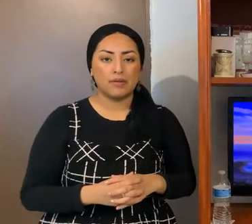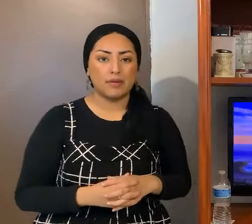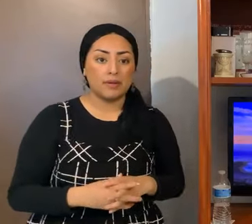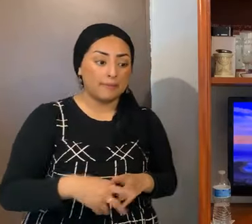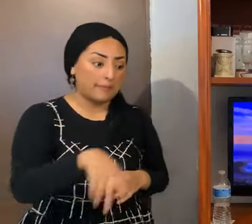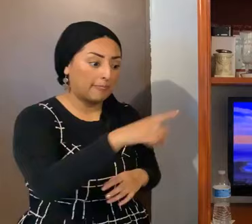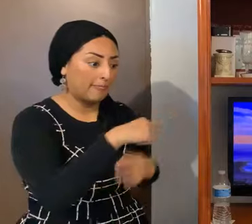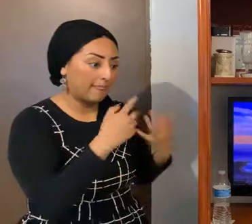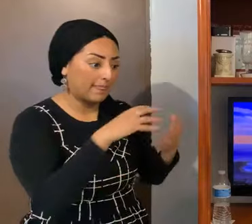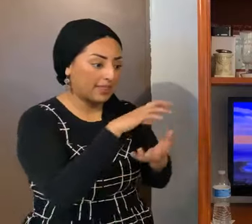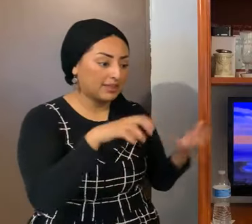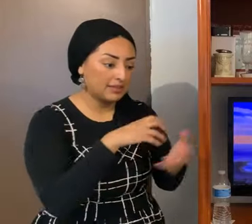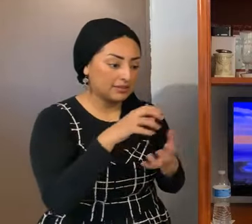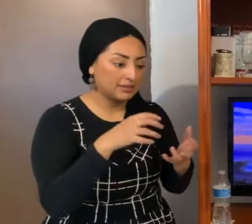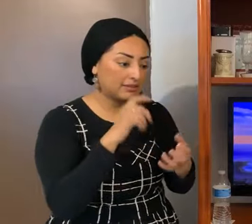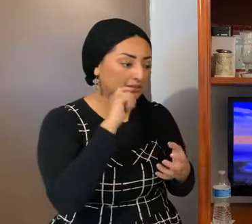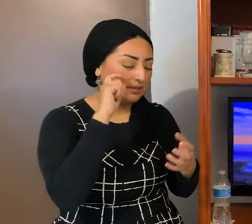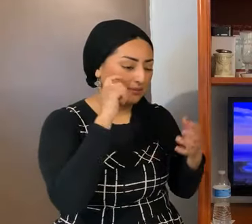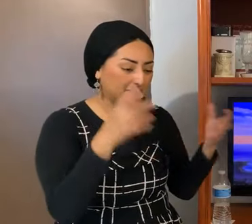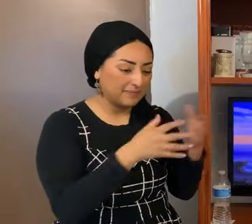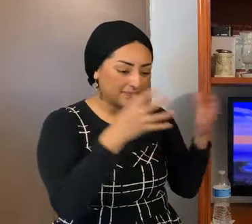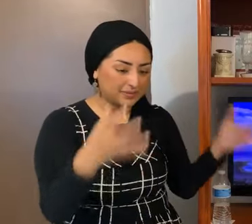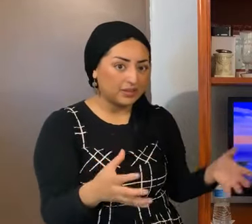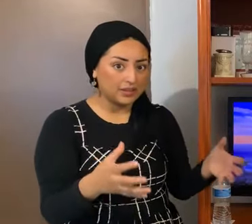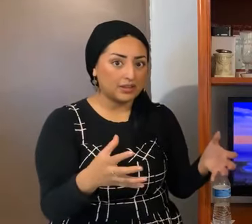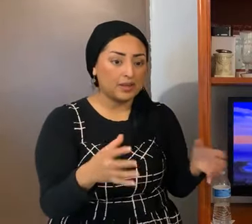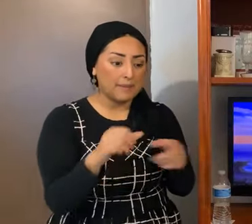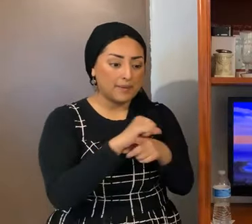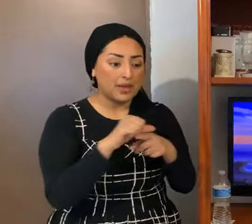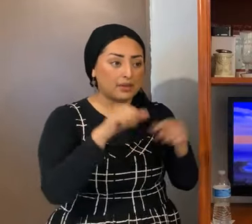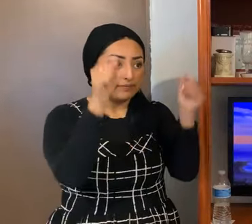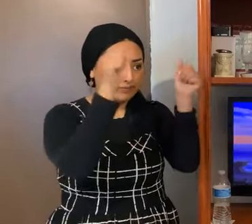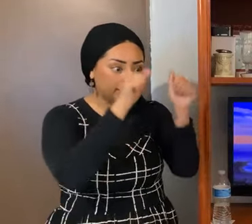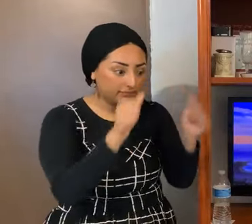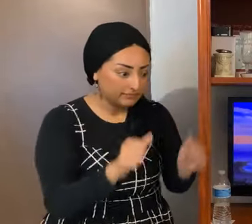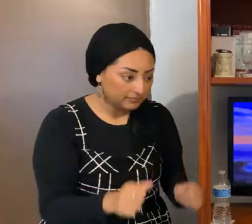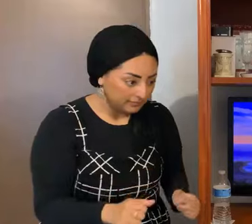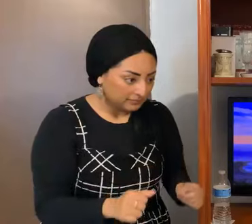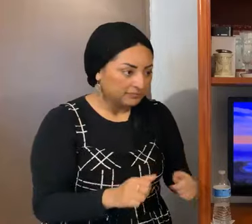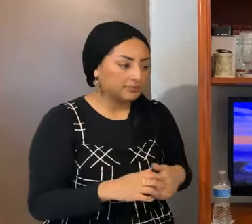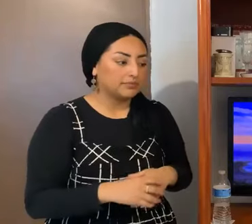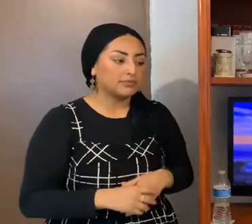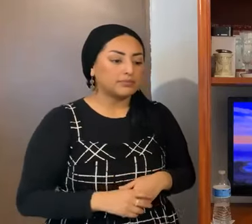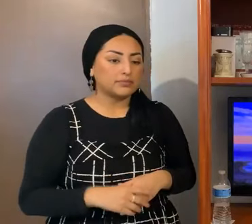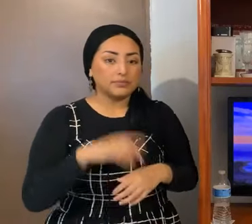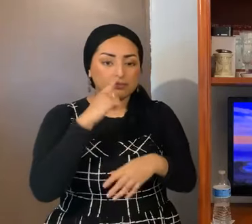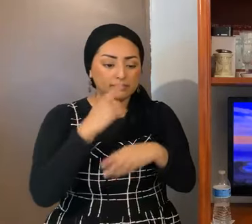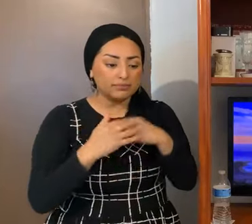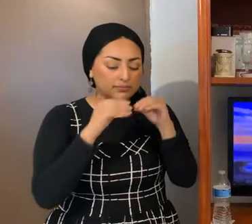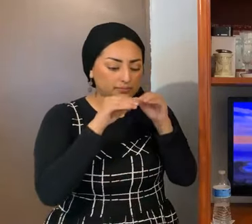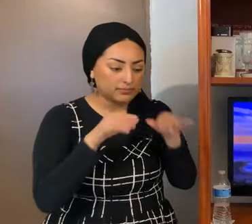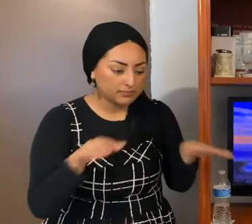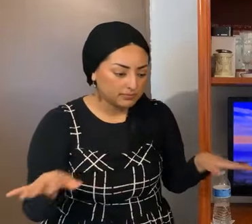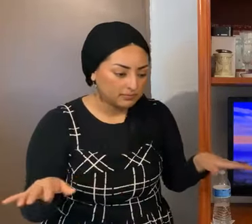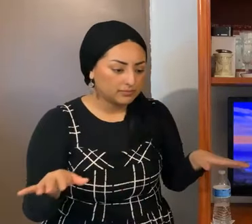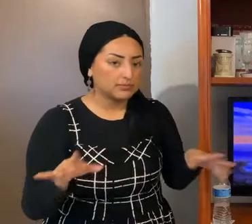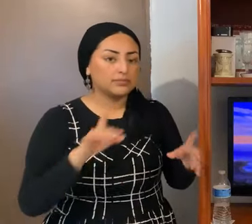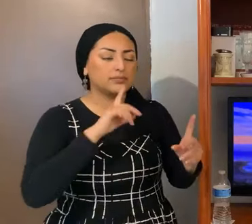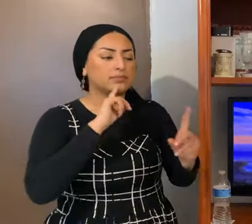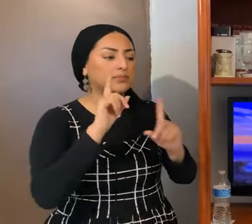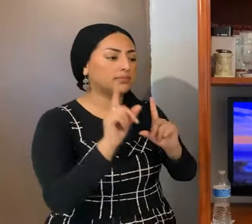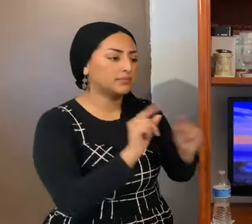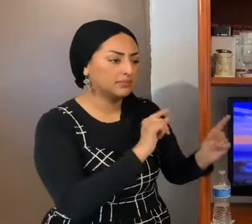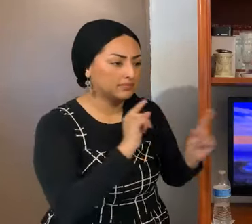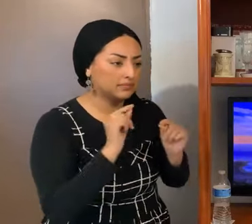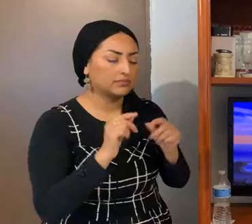en ese momento el pueblo, como ya practicaban idolatría, cuando ya practicaban derramamiento de sangre, eran calumniadores, se maltrataban y